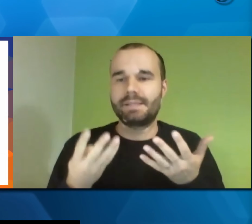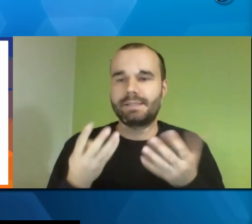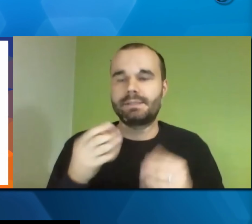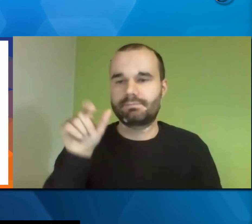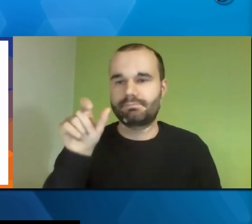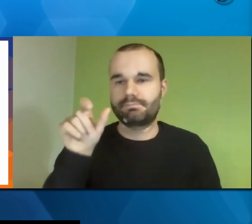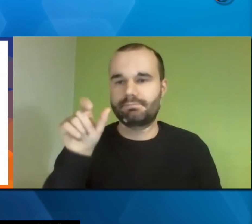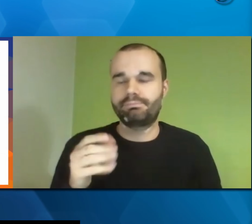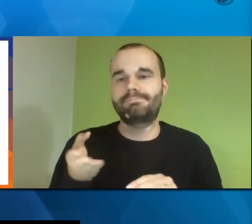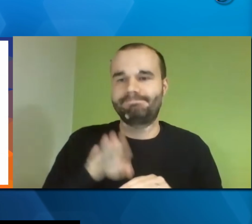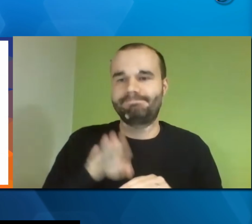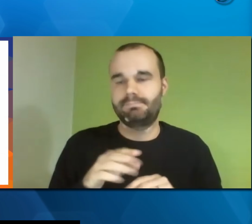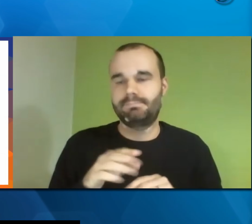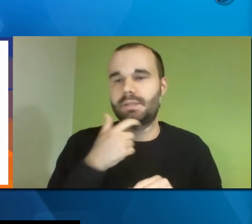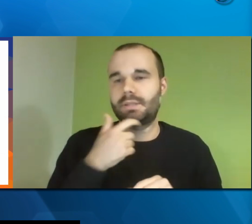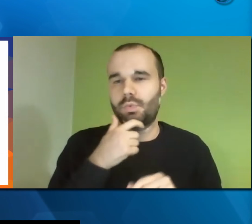1990